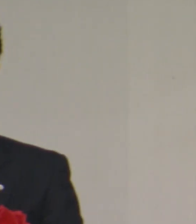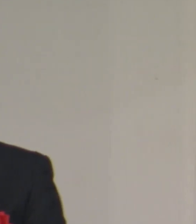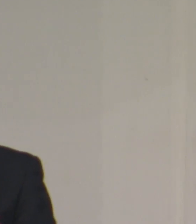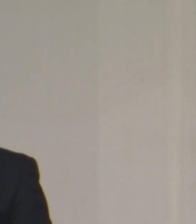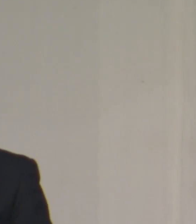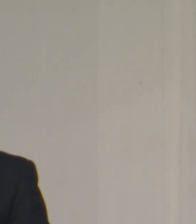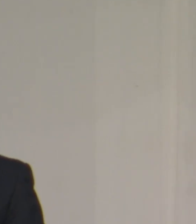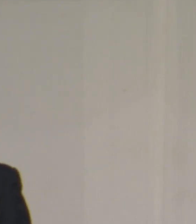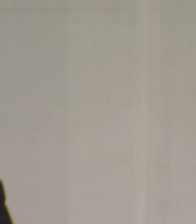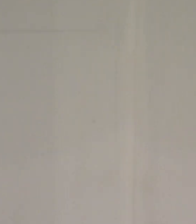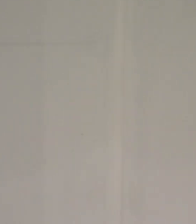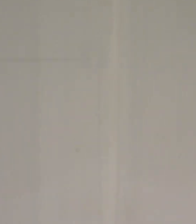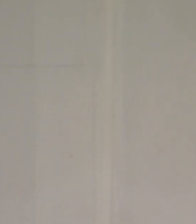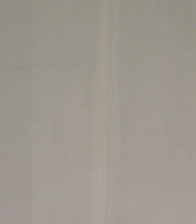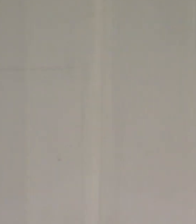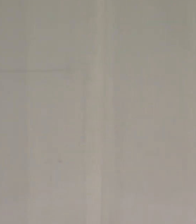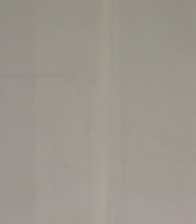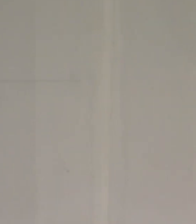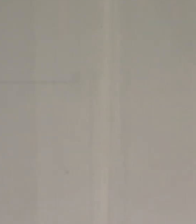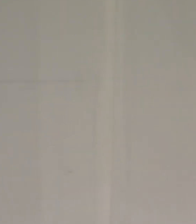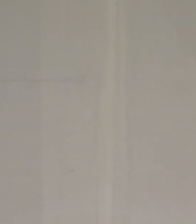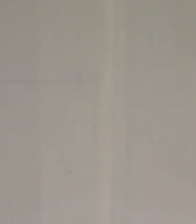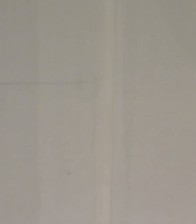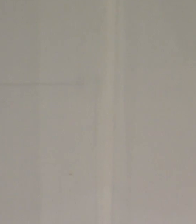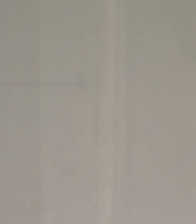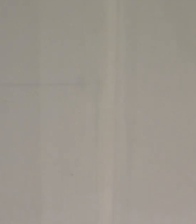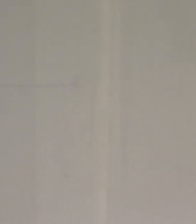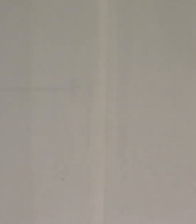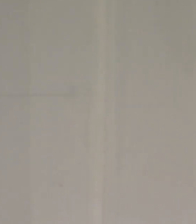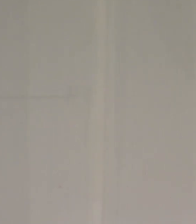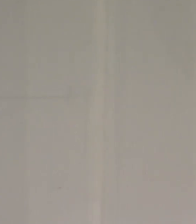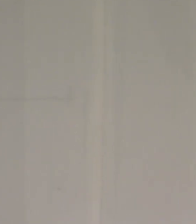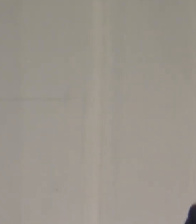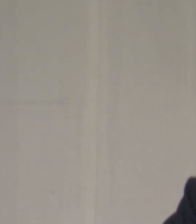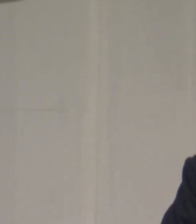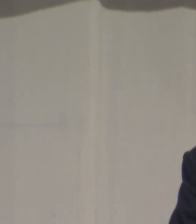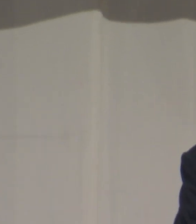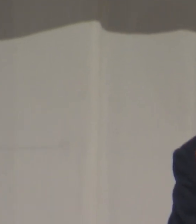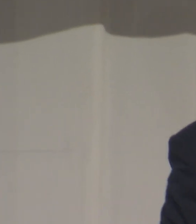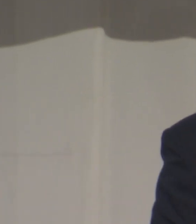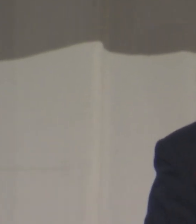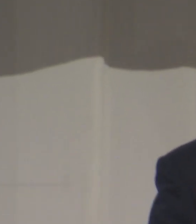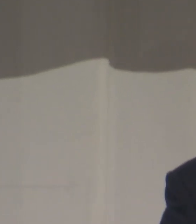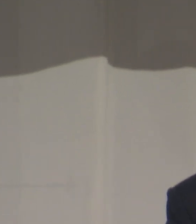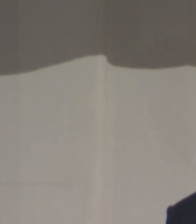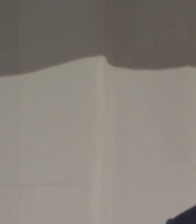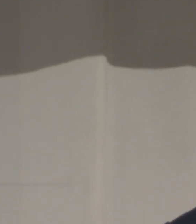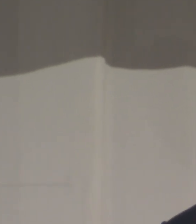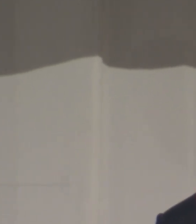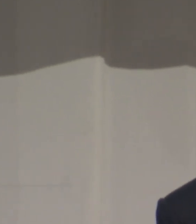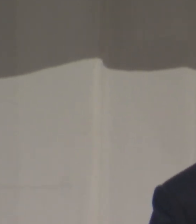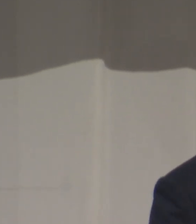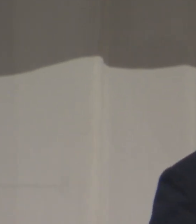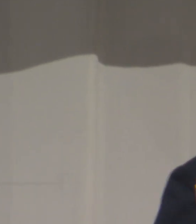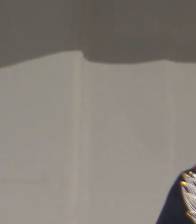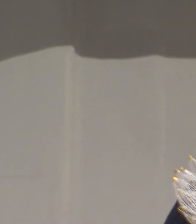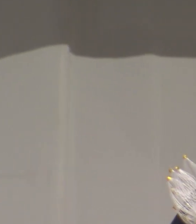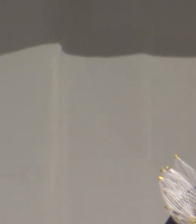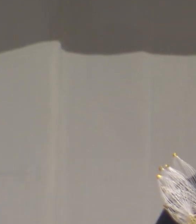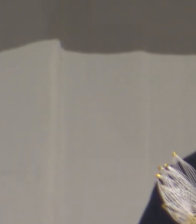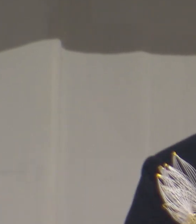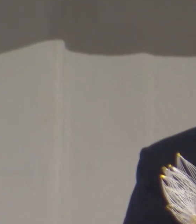衆議院議員加藤隆将様ご代理秘書中西英雄様